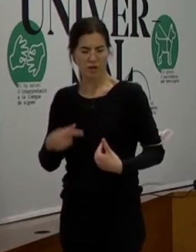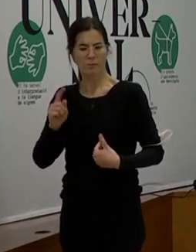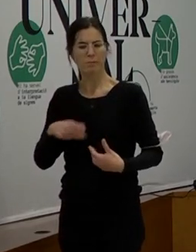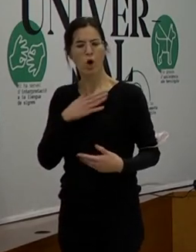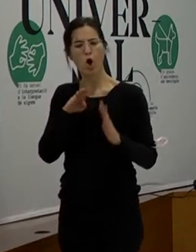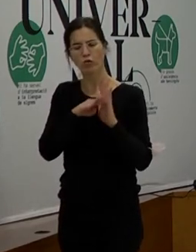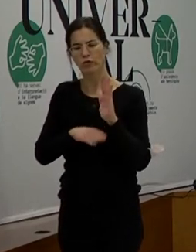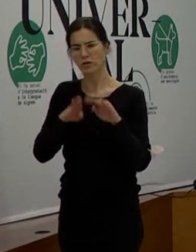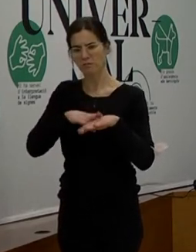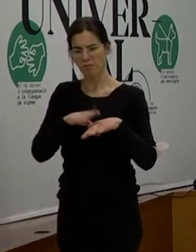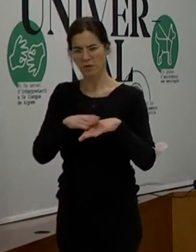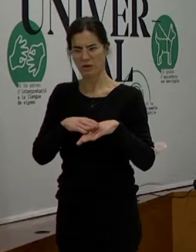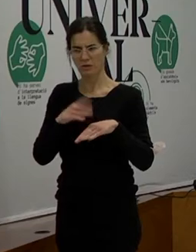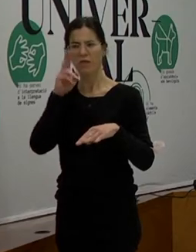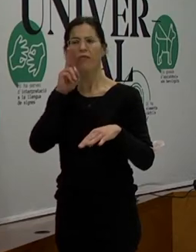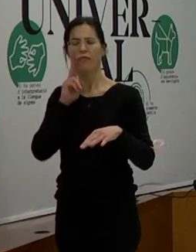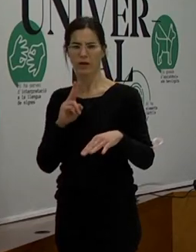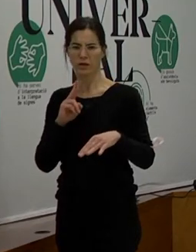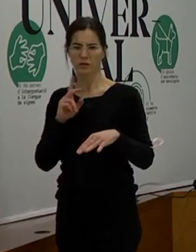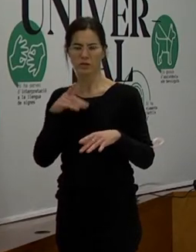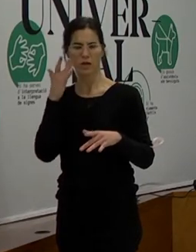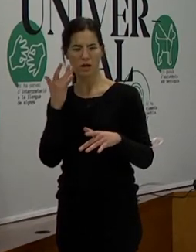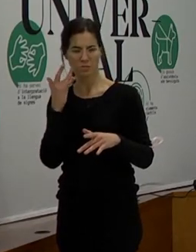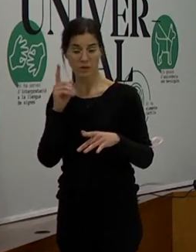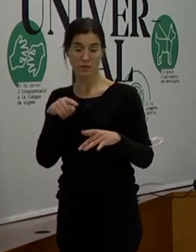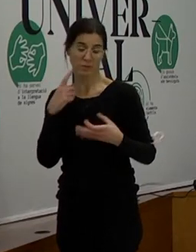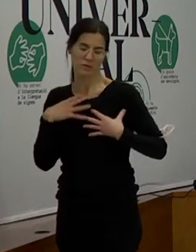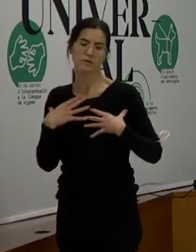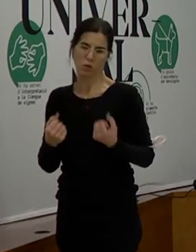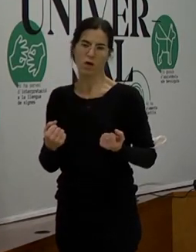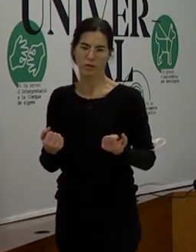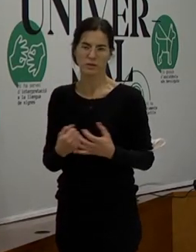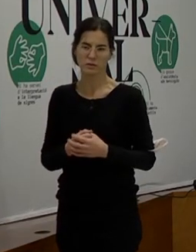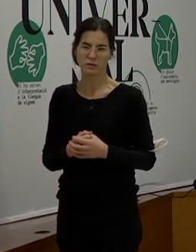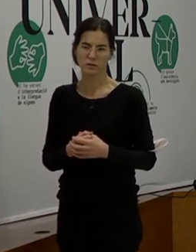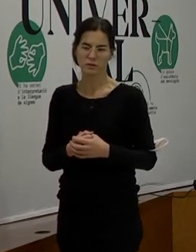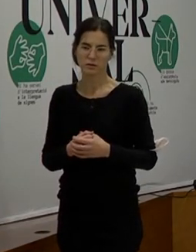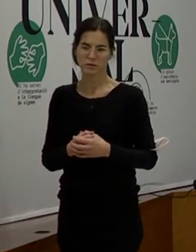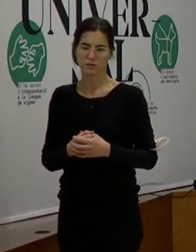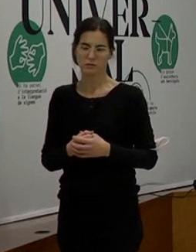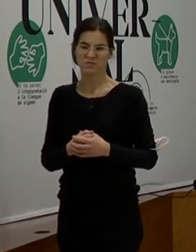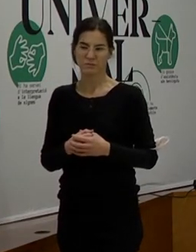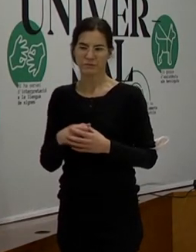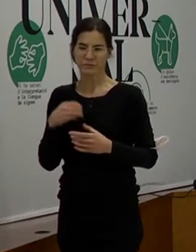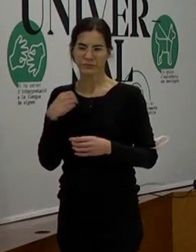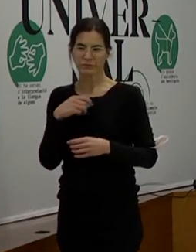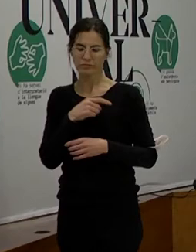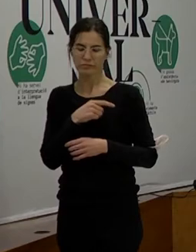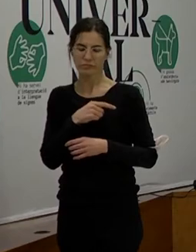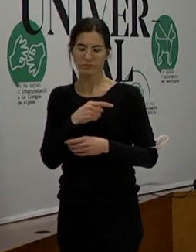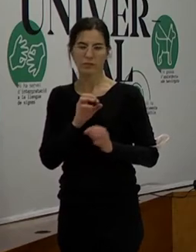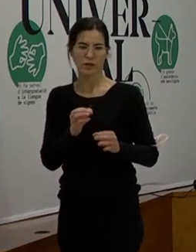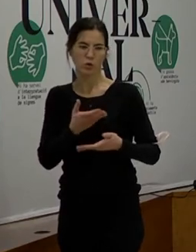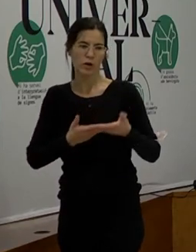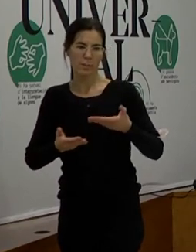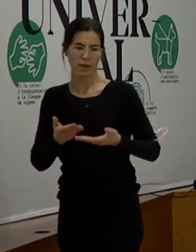condicions mínimes, dignes, netes i saludables. Aquí tenim un canviador.